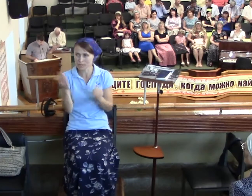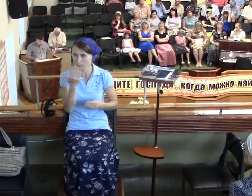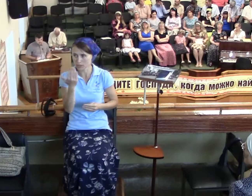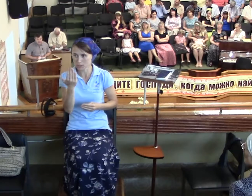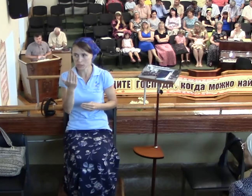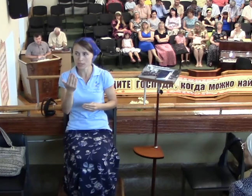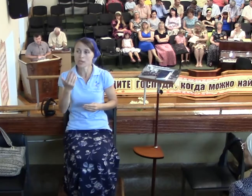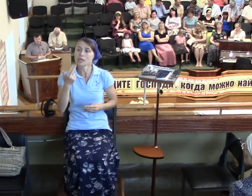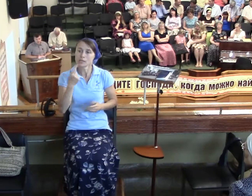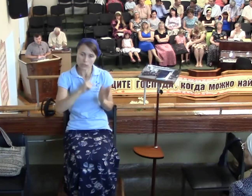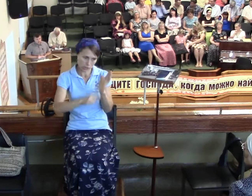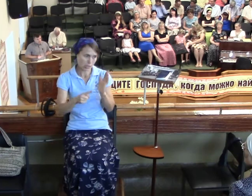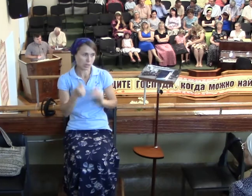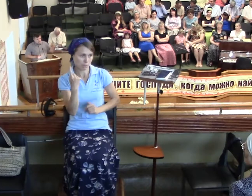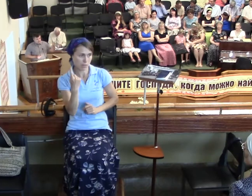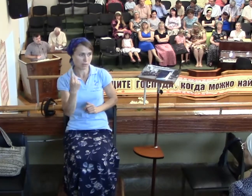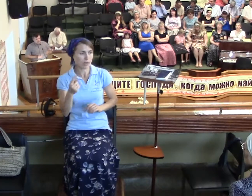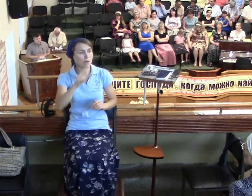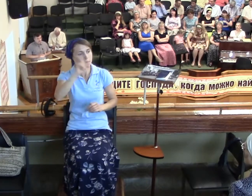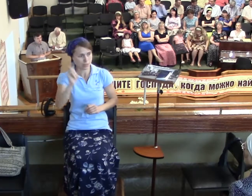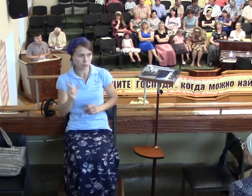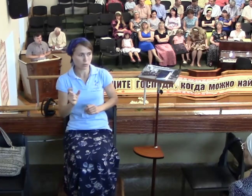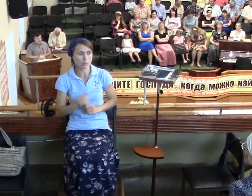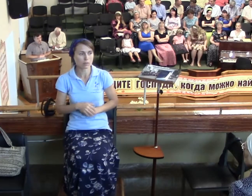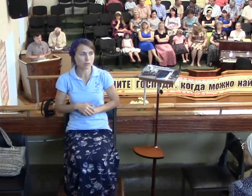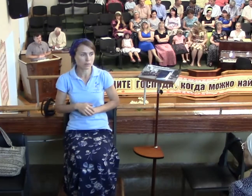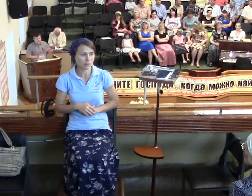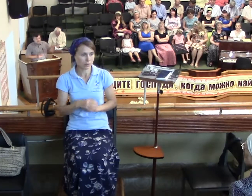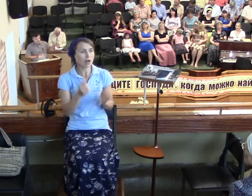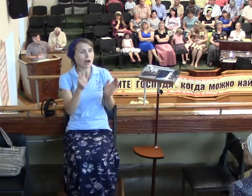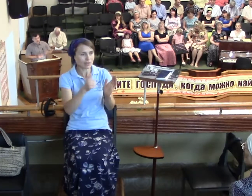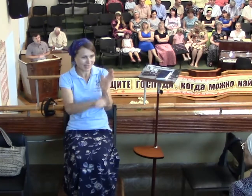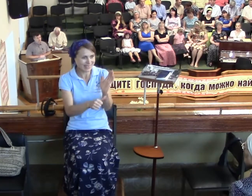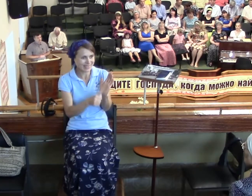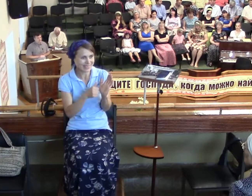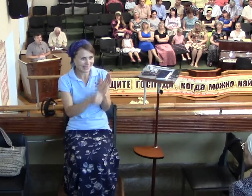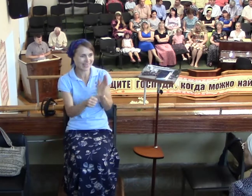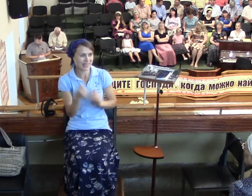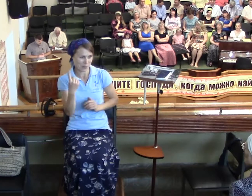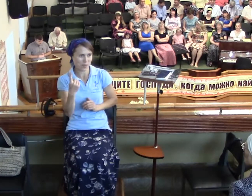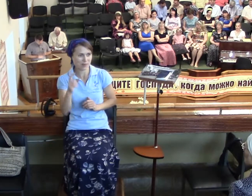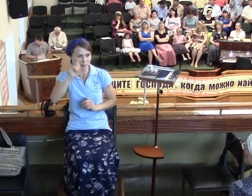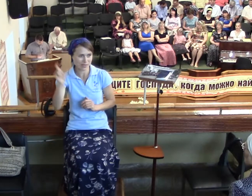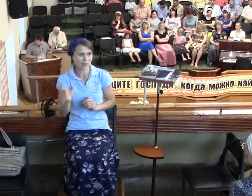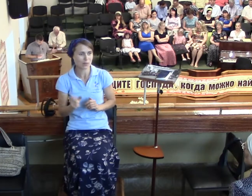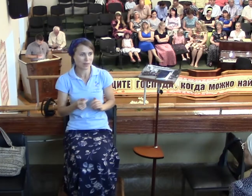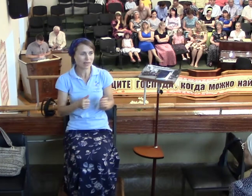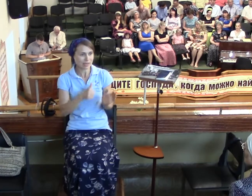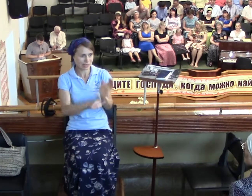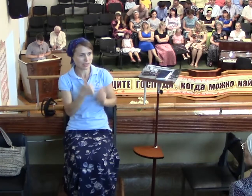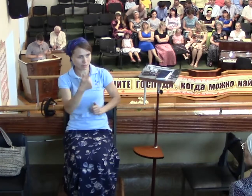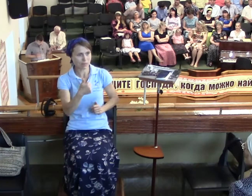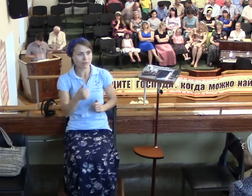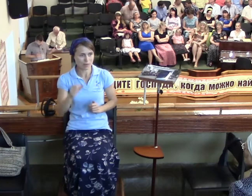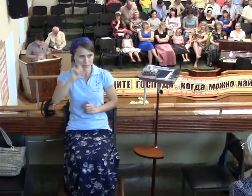Прочитали с вами 61-й псалом. Он у нас висит вот на стене, там 2-3 стих. Мы его прочтем